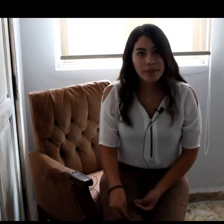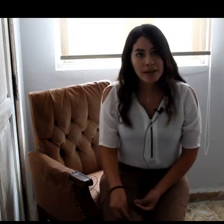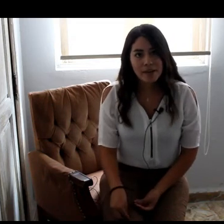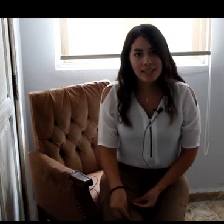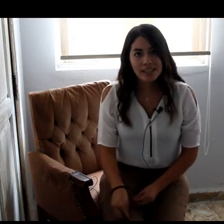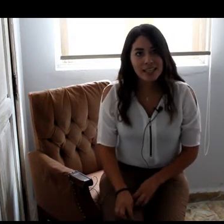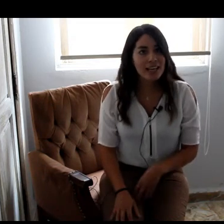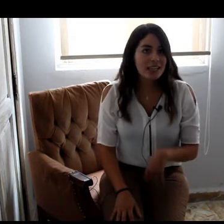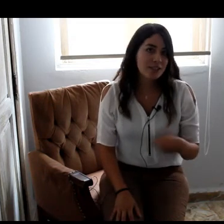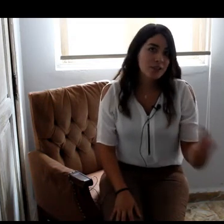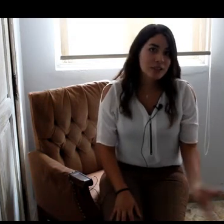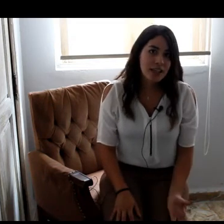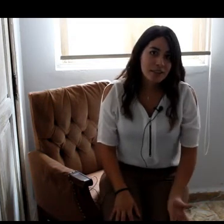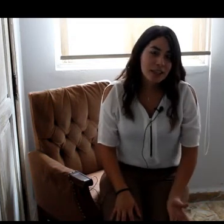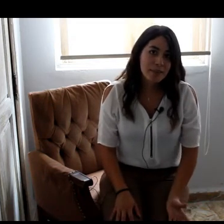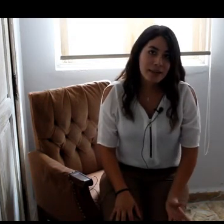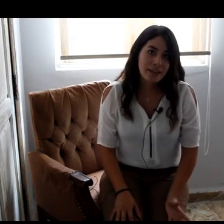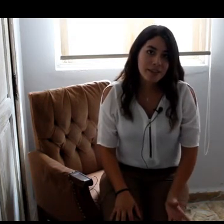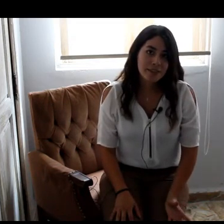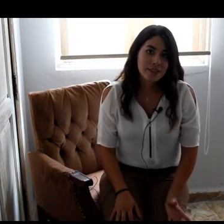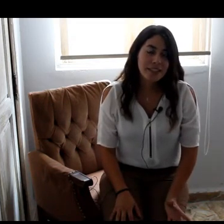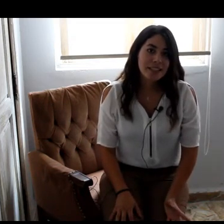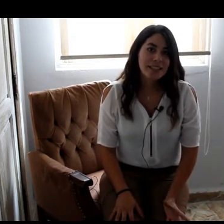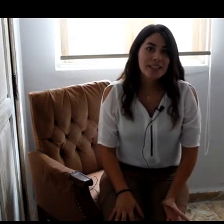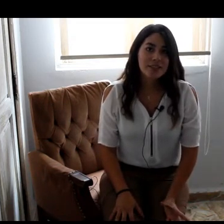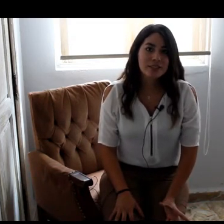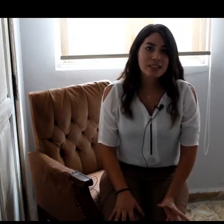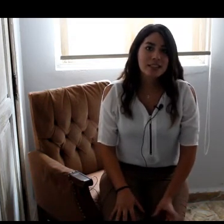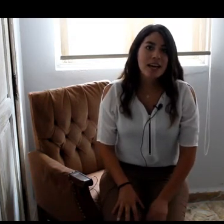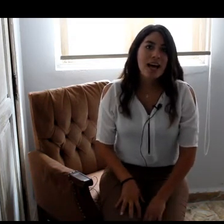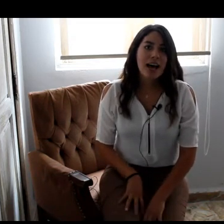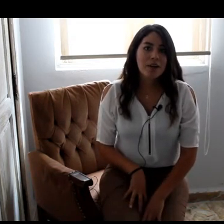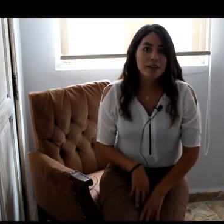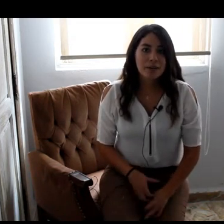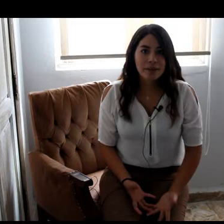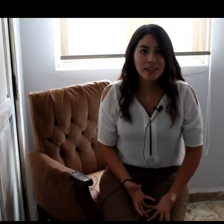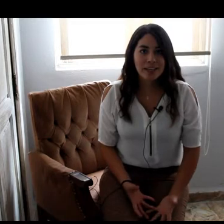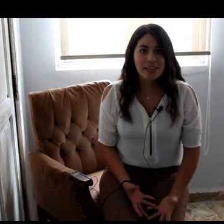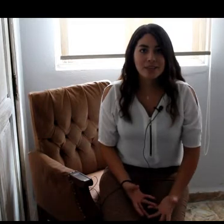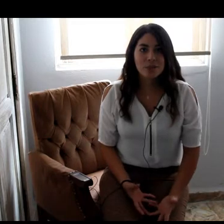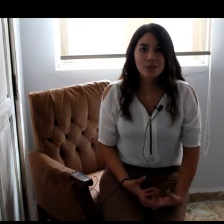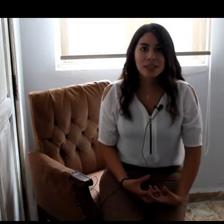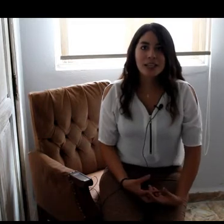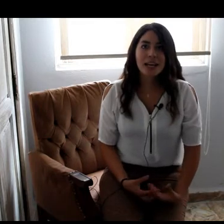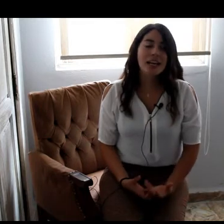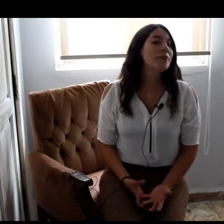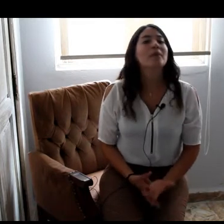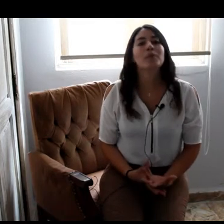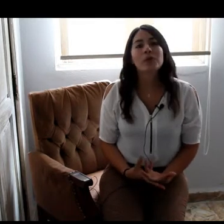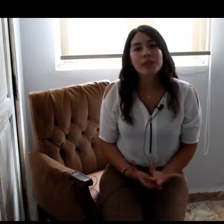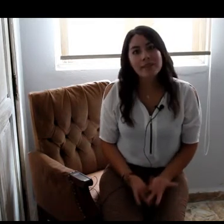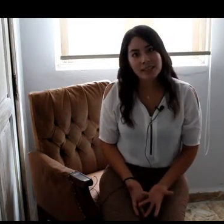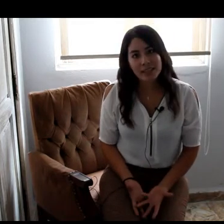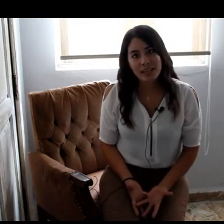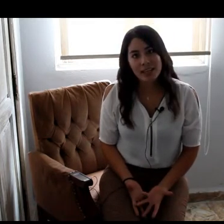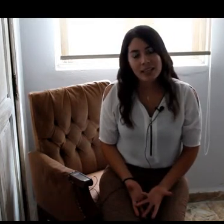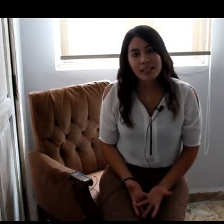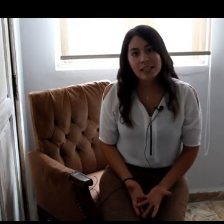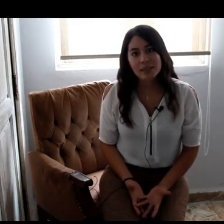palabras, ella las conocía de otra manera, ¿no? Entonces, a lo que voy es una lengua muy diversa, sin